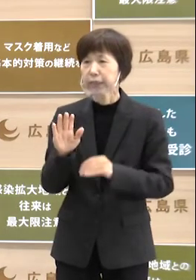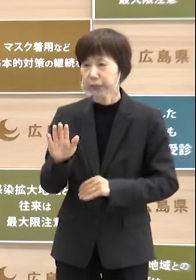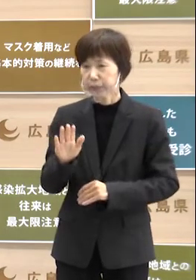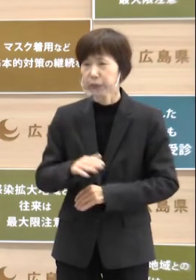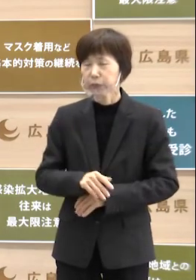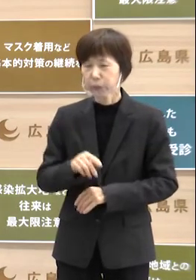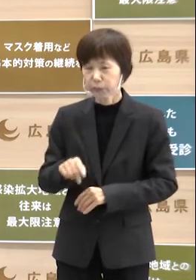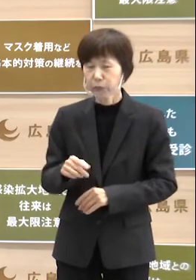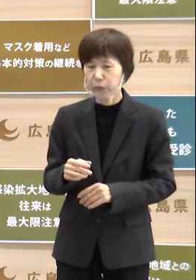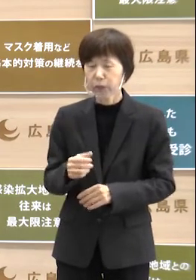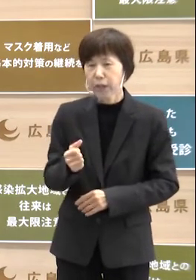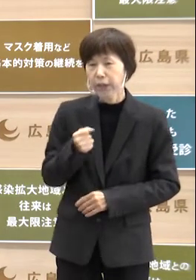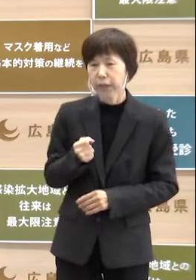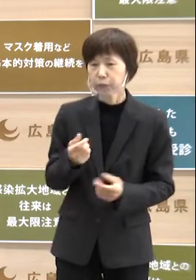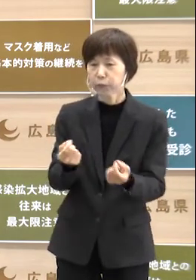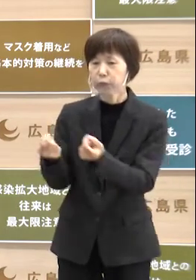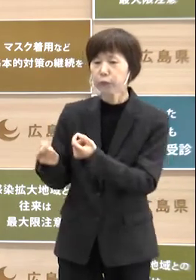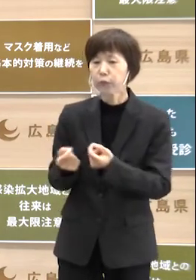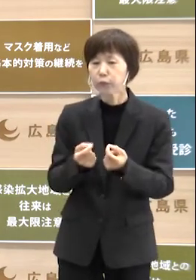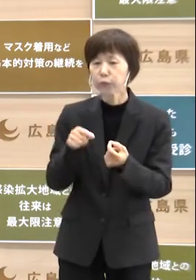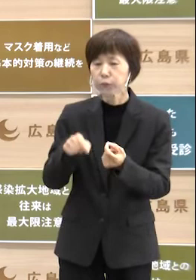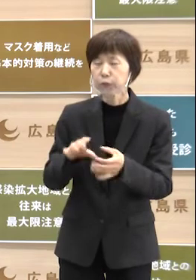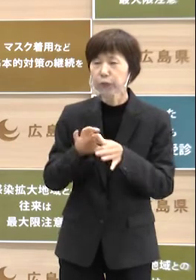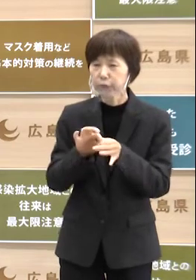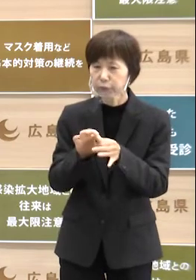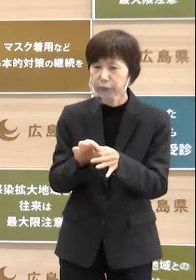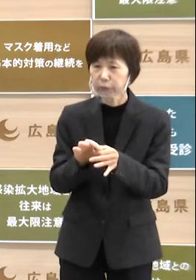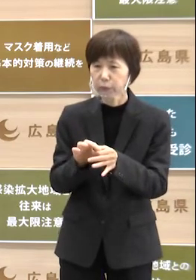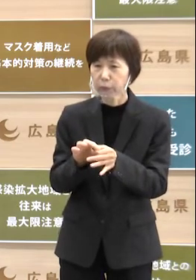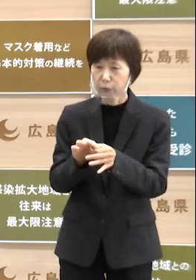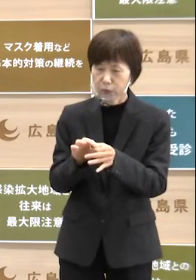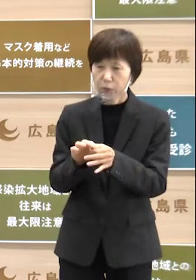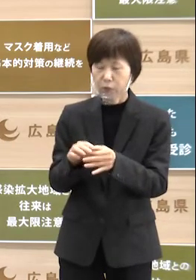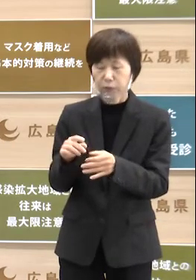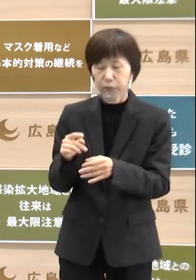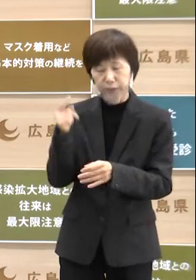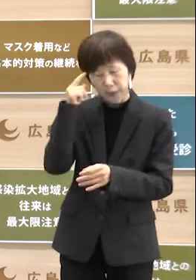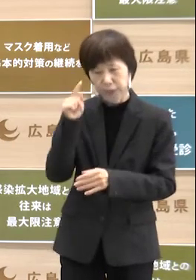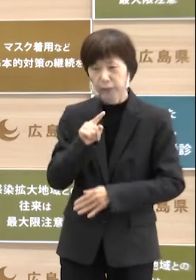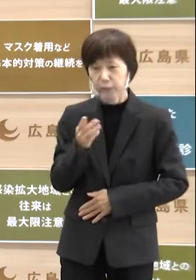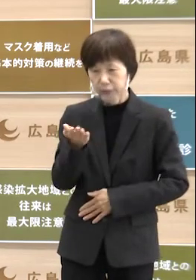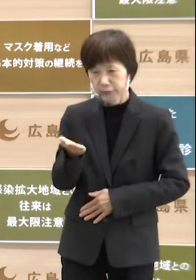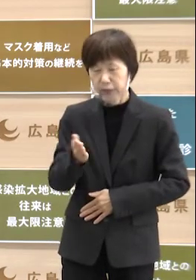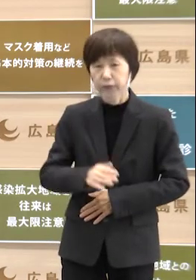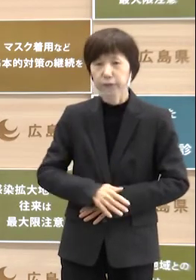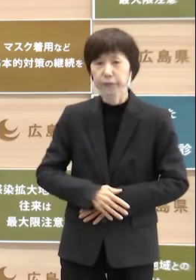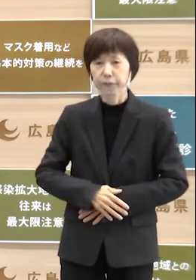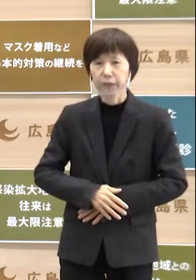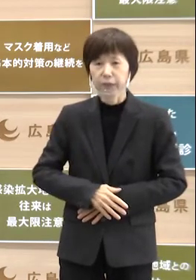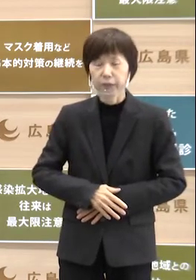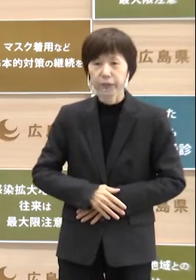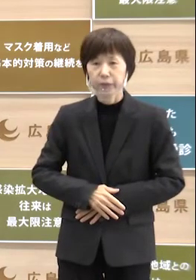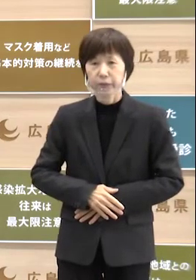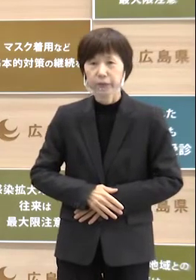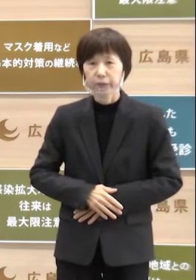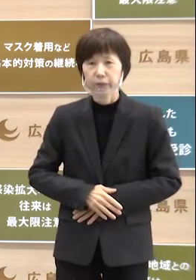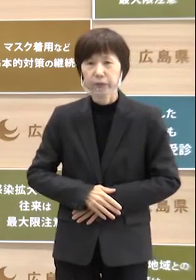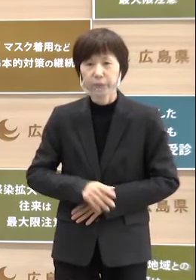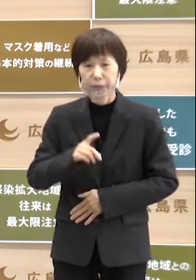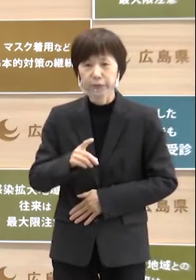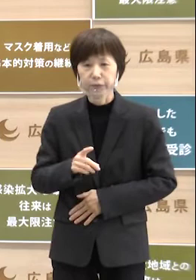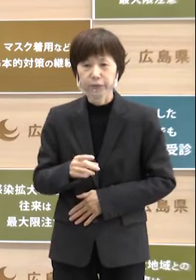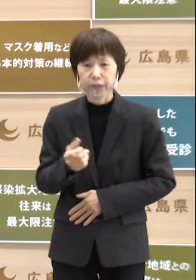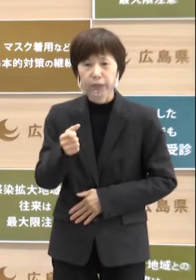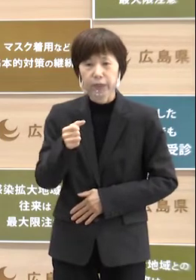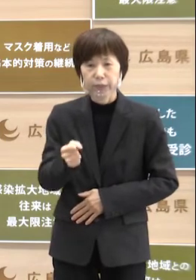まずこの核共有の議論について知事はどのように捉えていらっしゃるでしょうか。 そうですね、まず前提としてはですね、核共